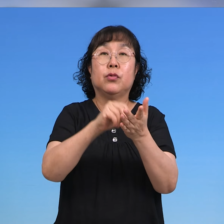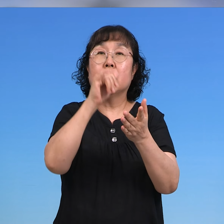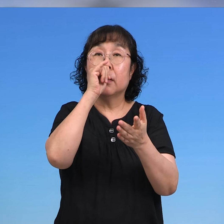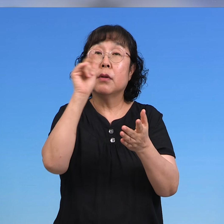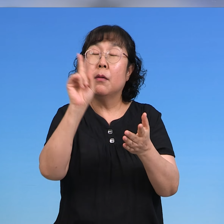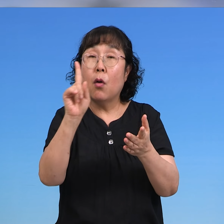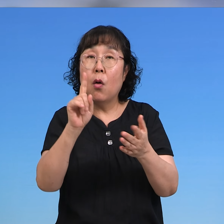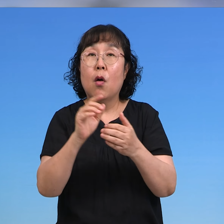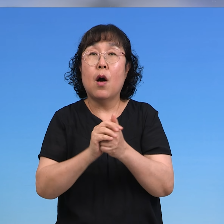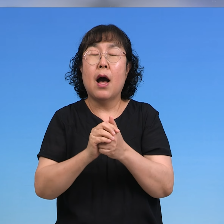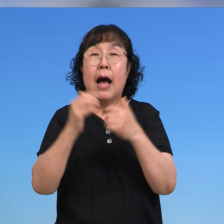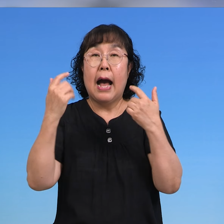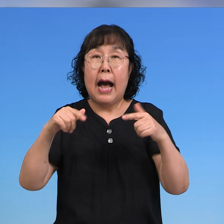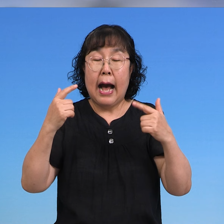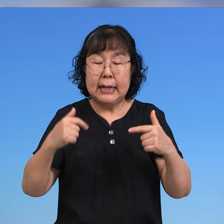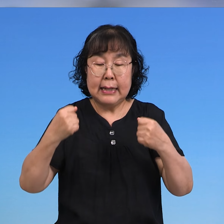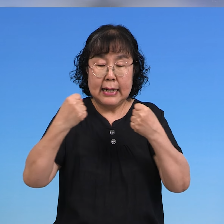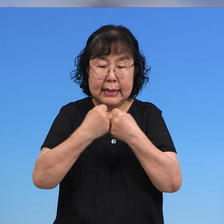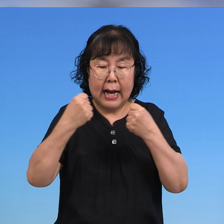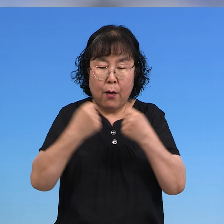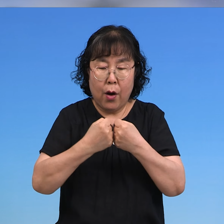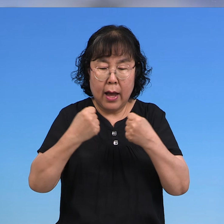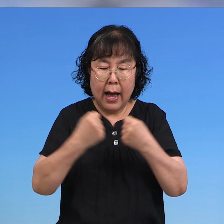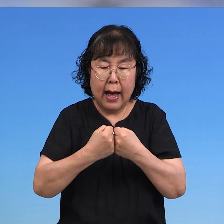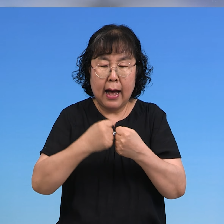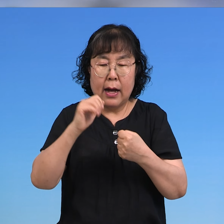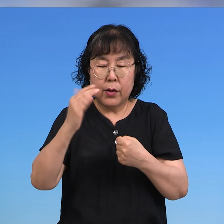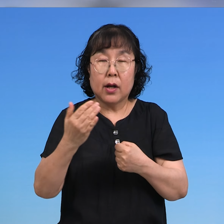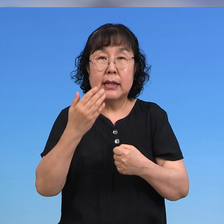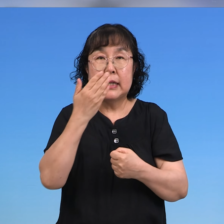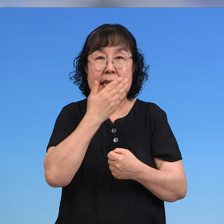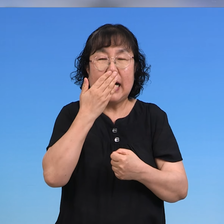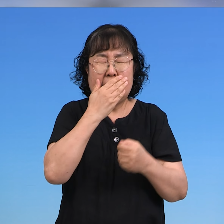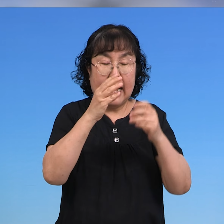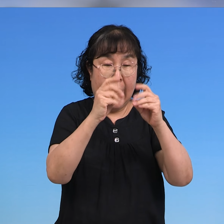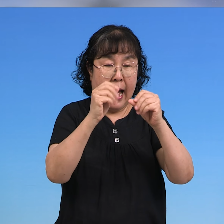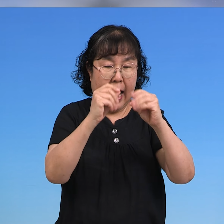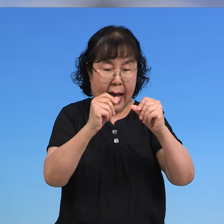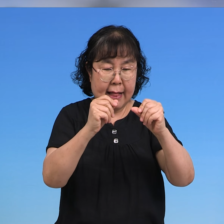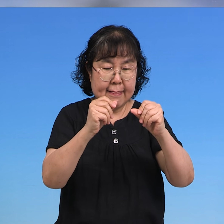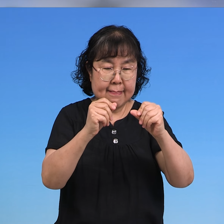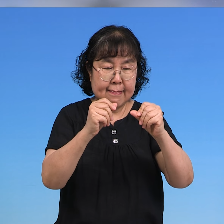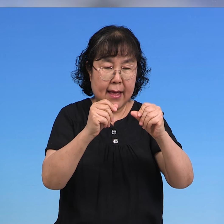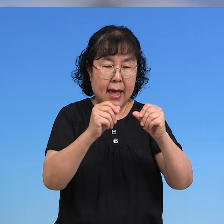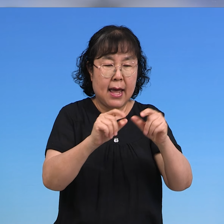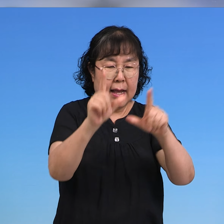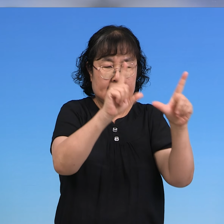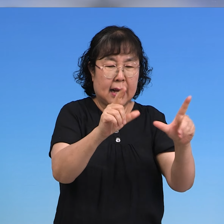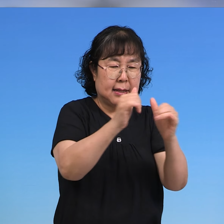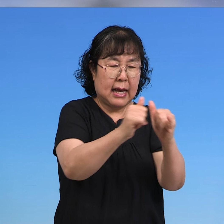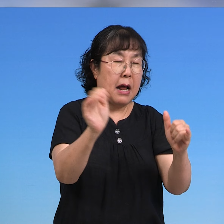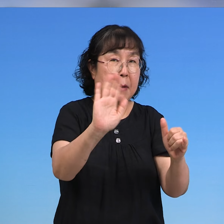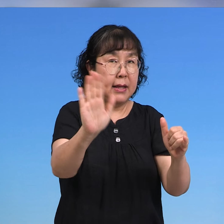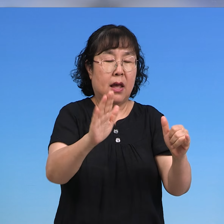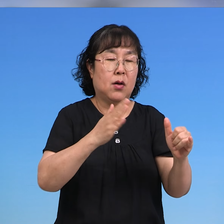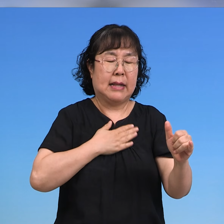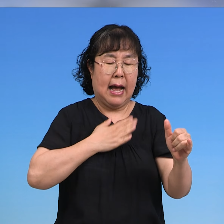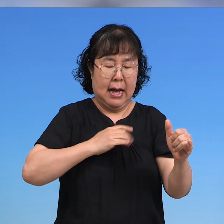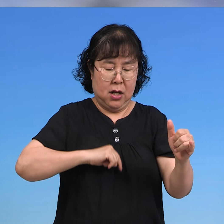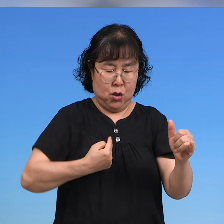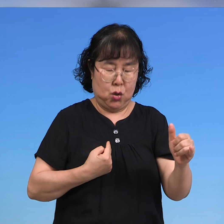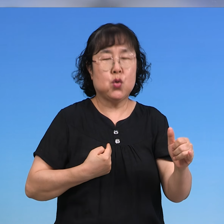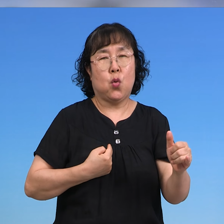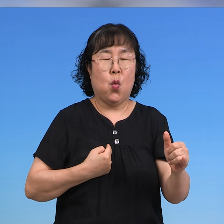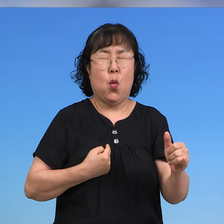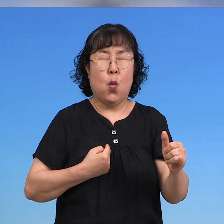있습니다. 항상 싸워야 될 대상은 가나안 원주민이 아니라 나 자신이에요. 내 안에 싸워야 될 두